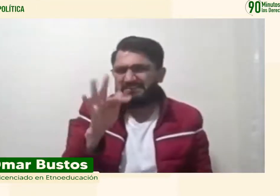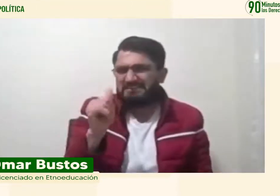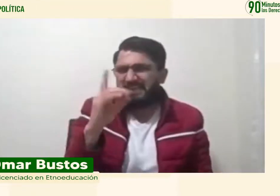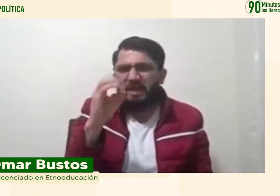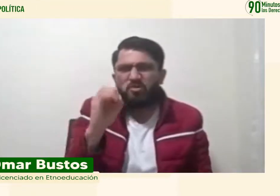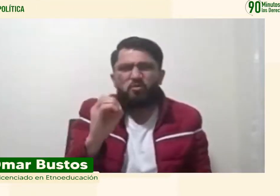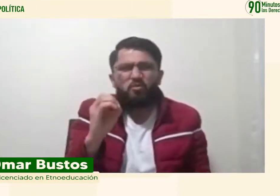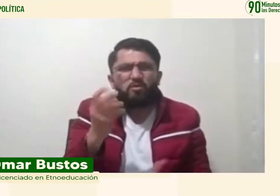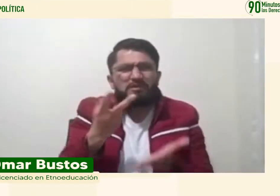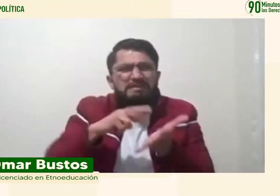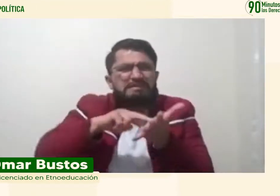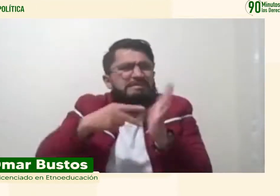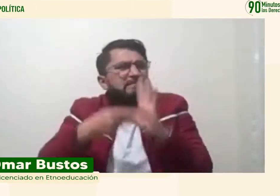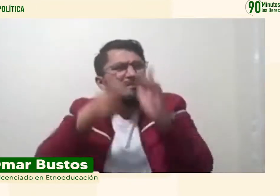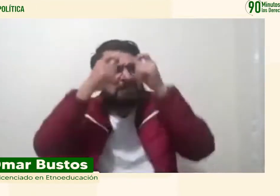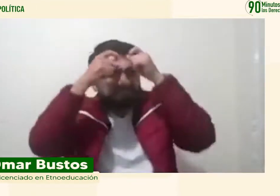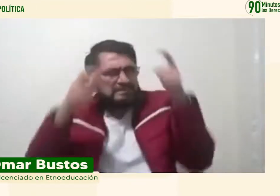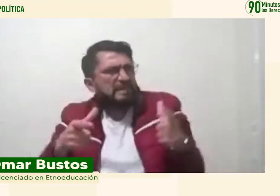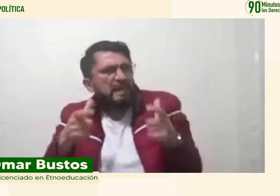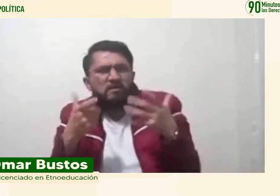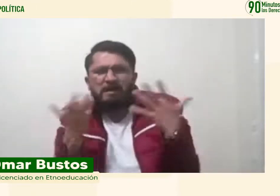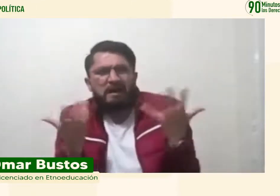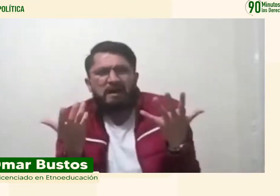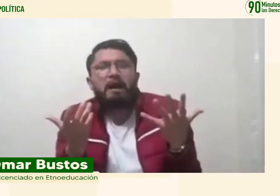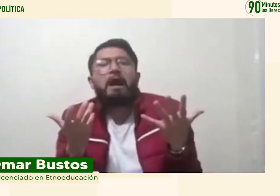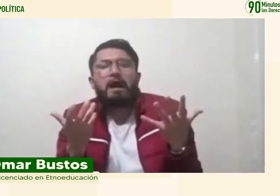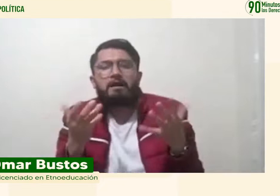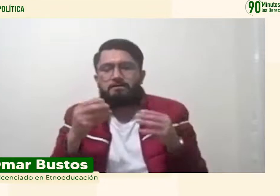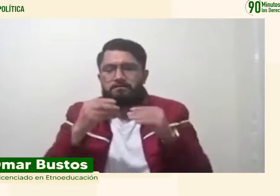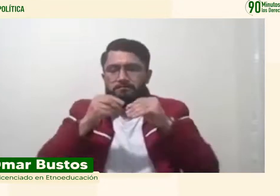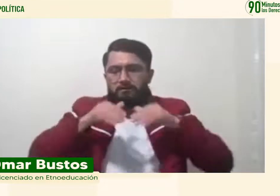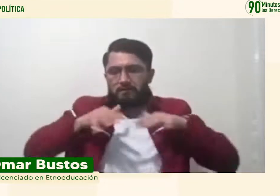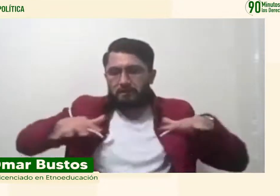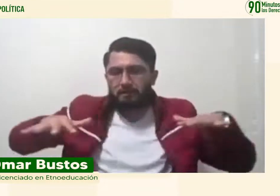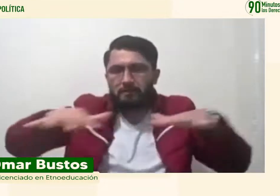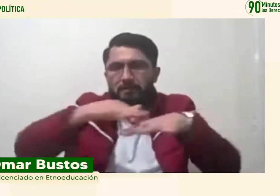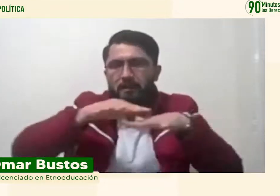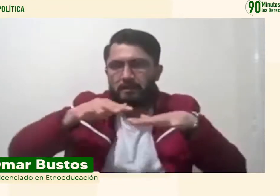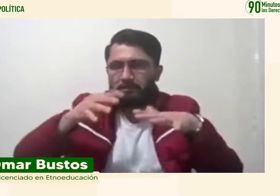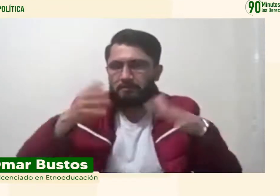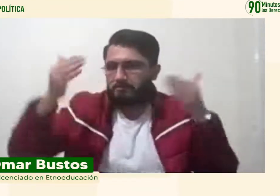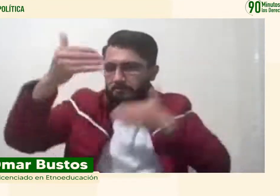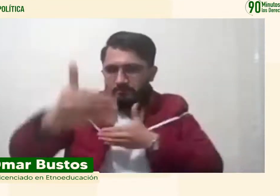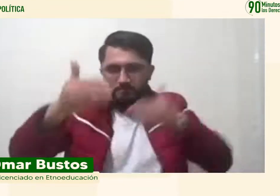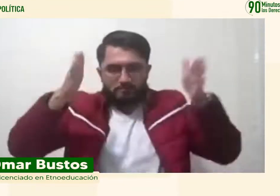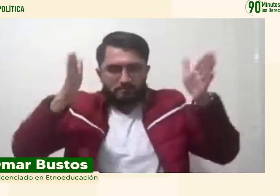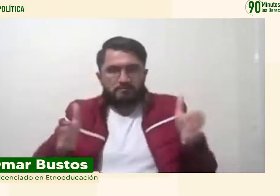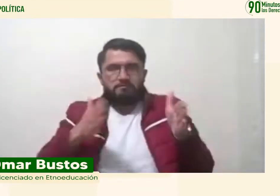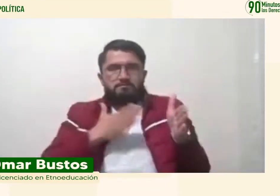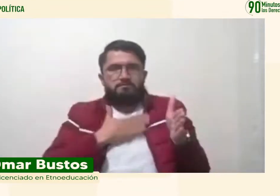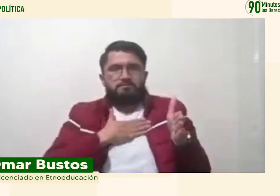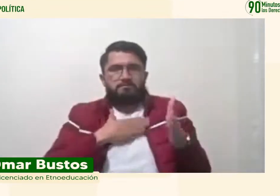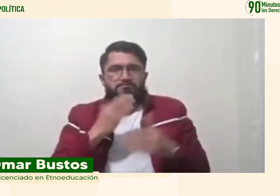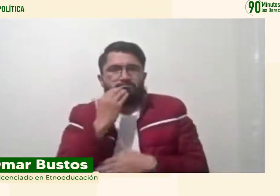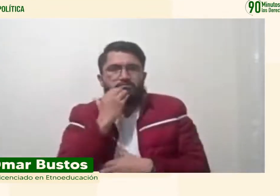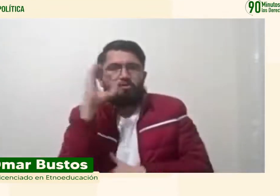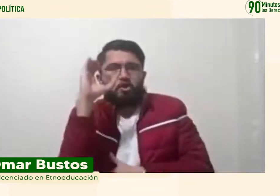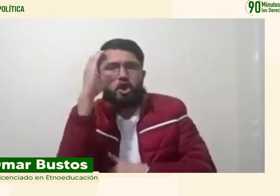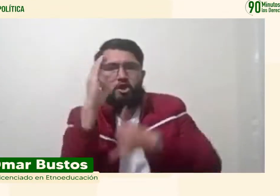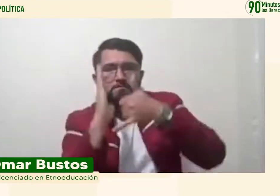es estado usa pensamos en este concepto pero que es el estado ok dentro de un territorio entre los límites de